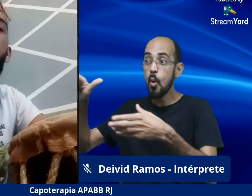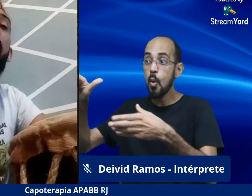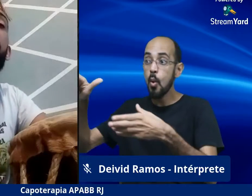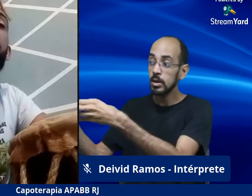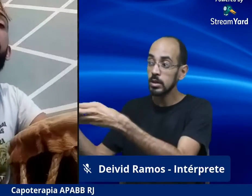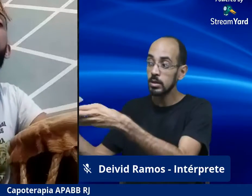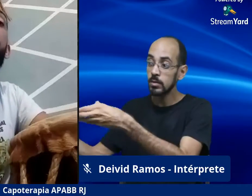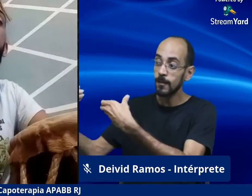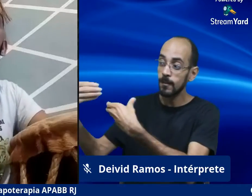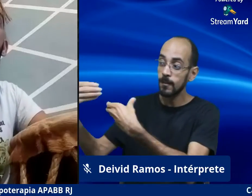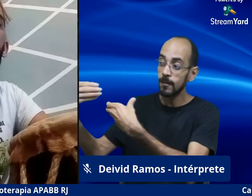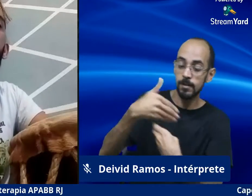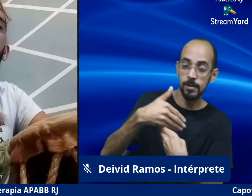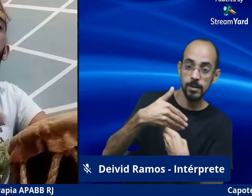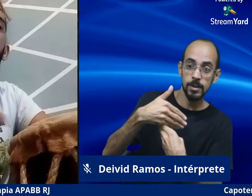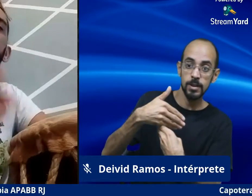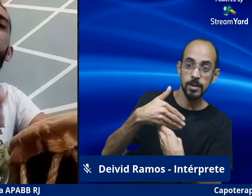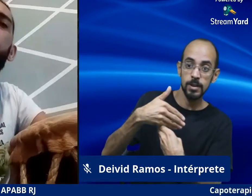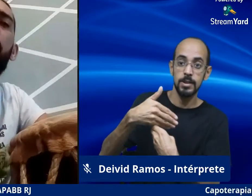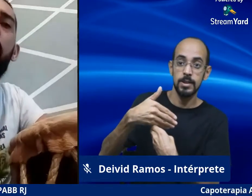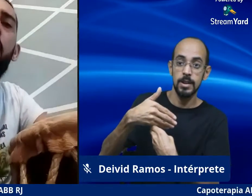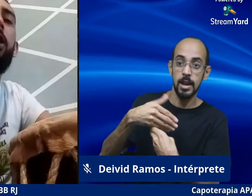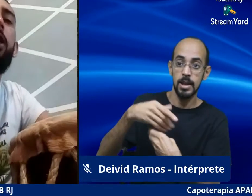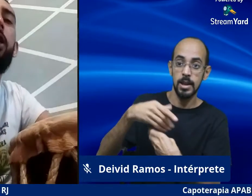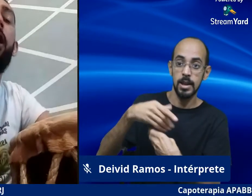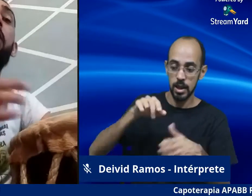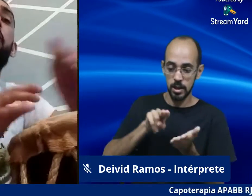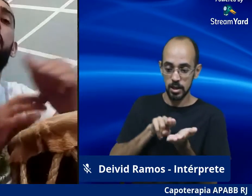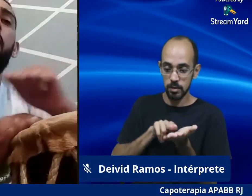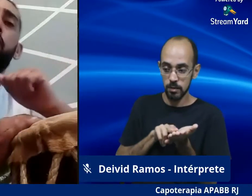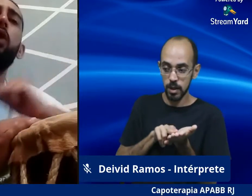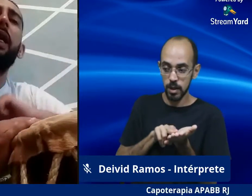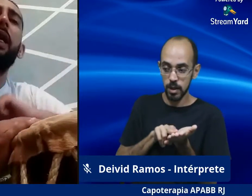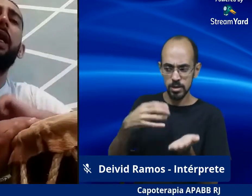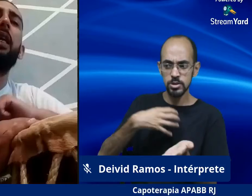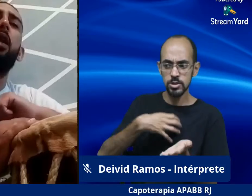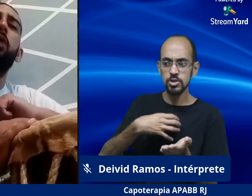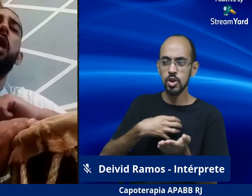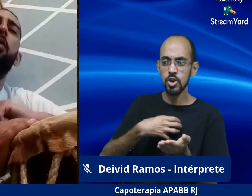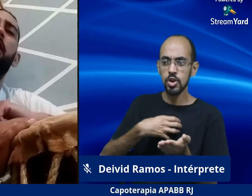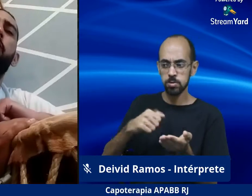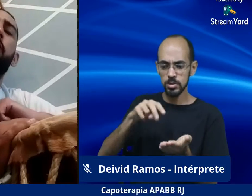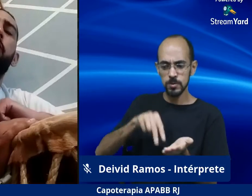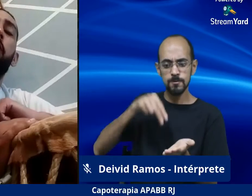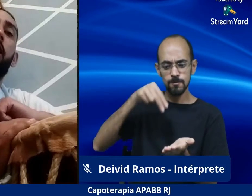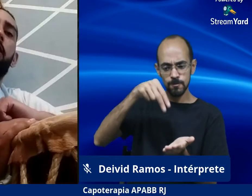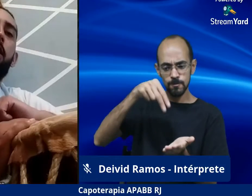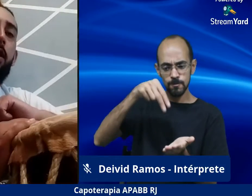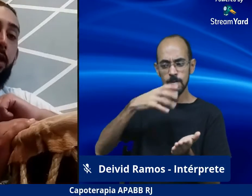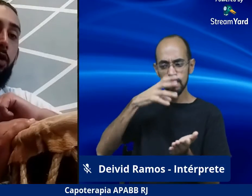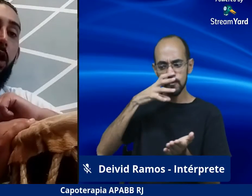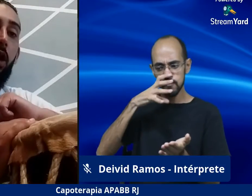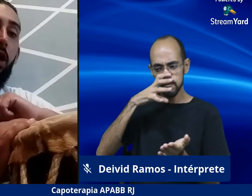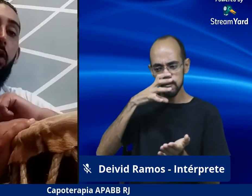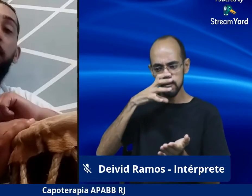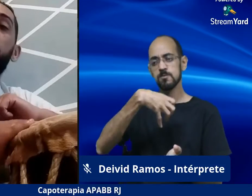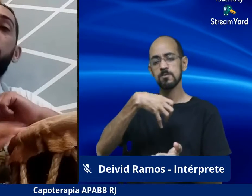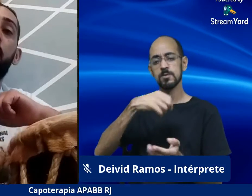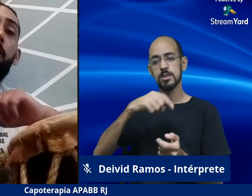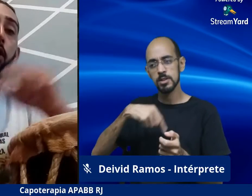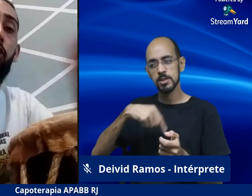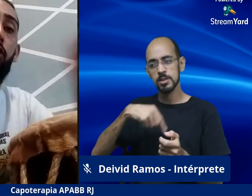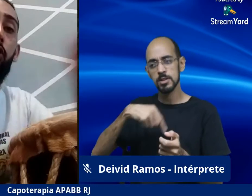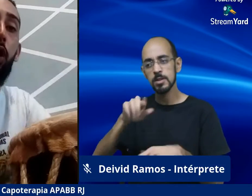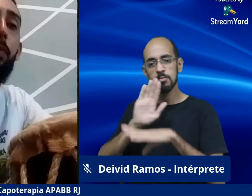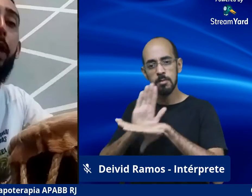mesmo ali, ele em repouso, ele sentiu que era hora de retribuir tudo que essa tribo tinha feito por ele. E aí, o que ele fez?